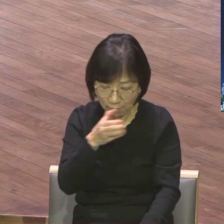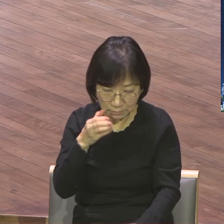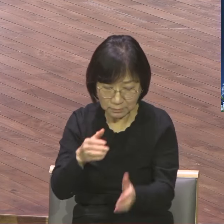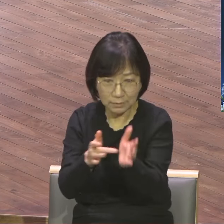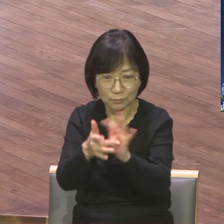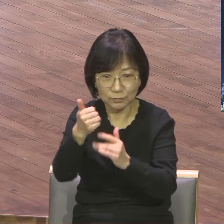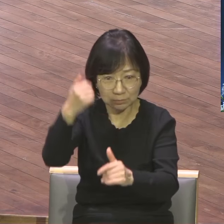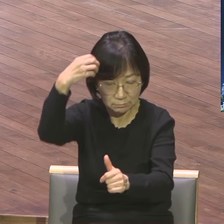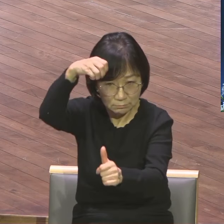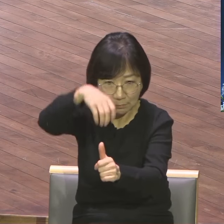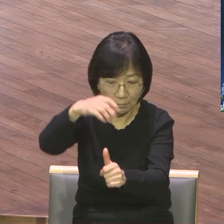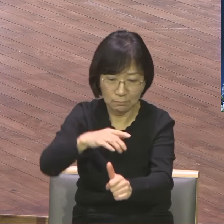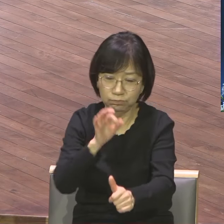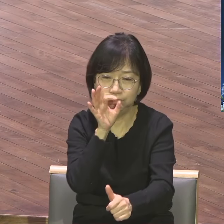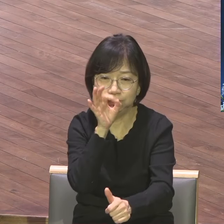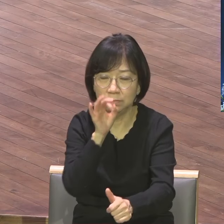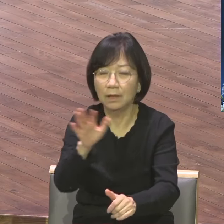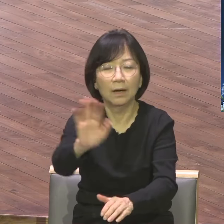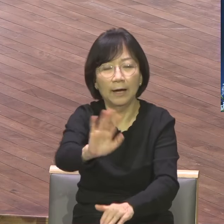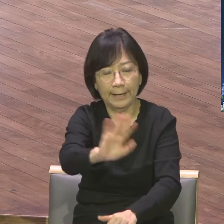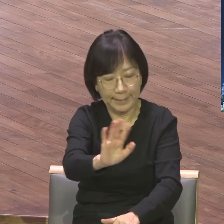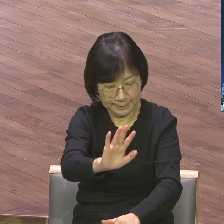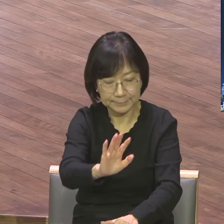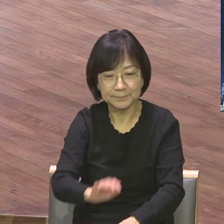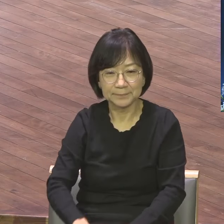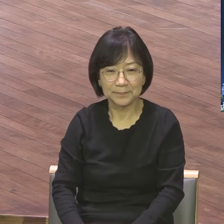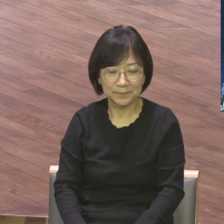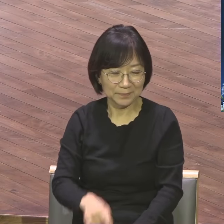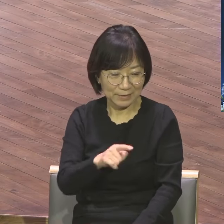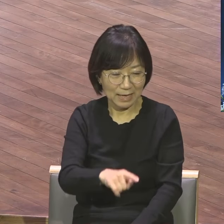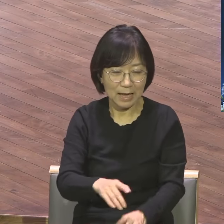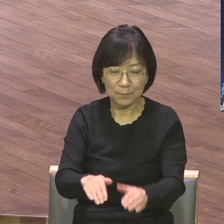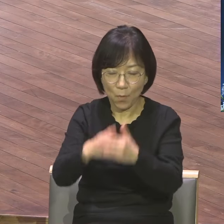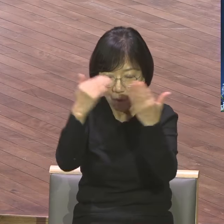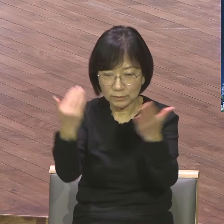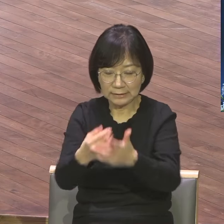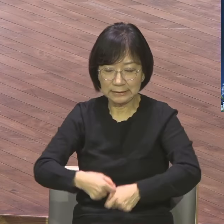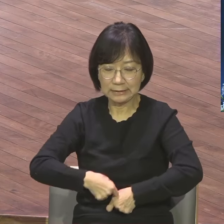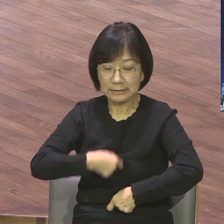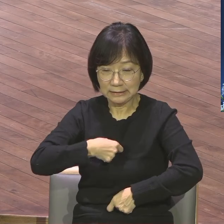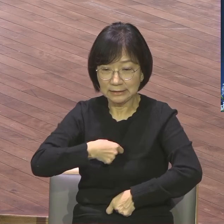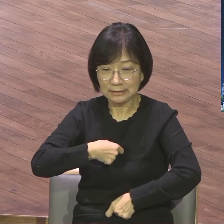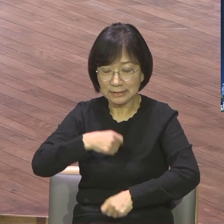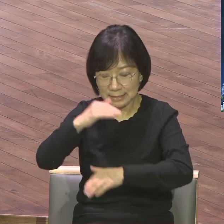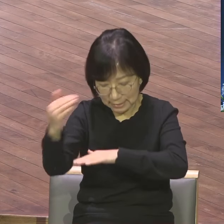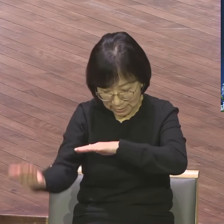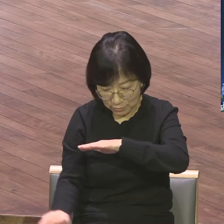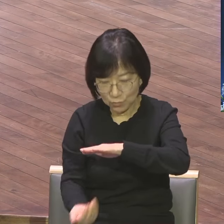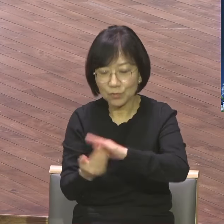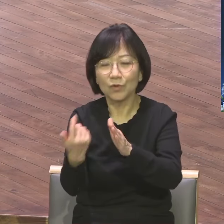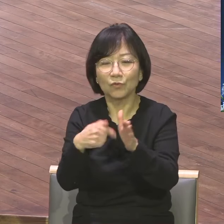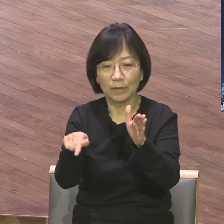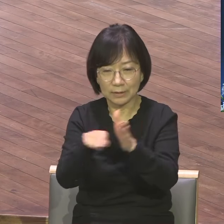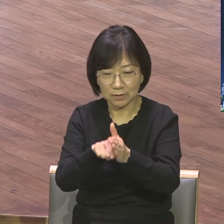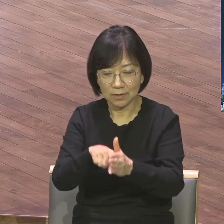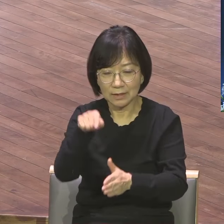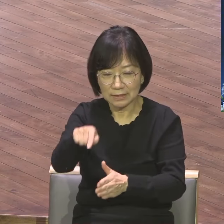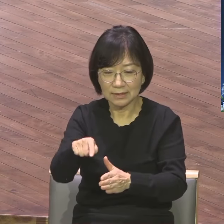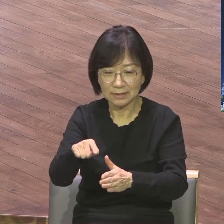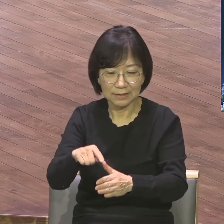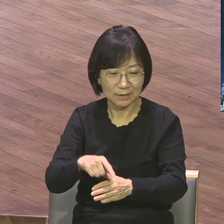허락하라. 우리가 이와 같이 하여 모든 의를 이루는 것이 합당하니라. 모든 의라는 것은